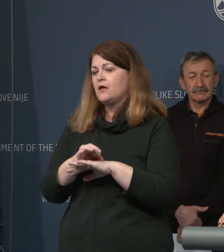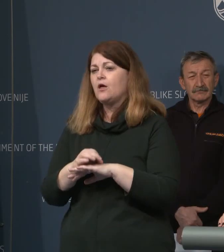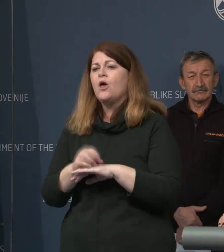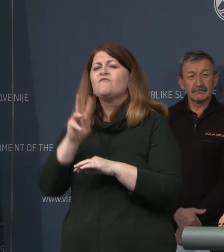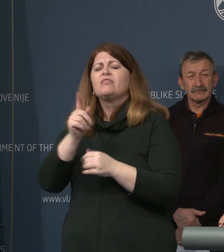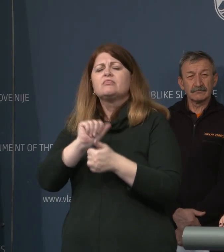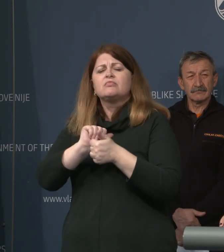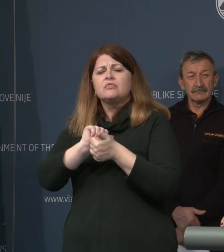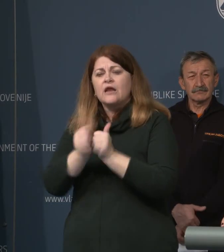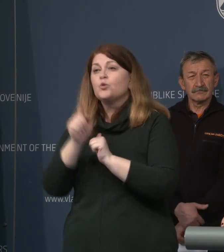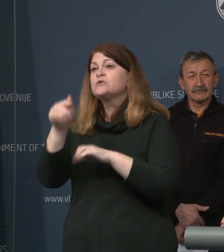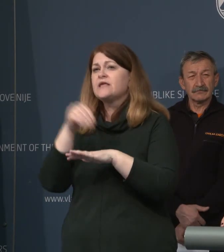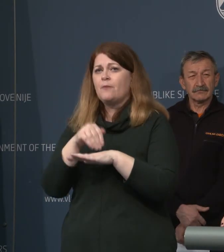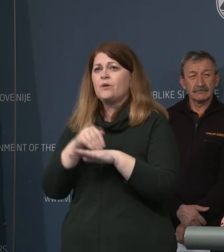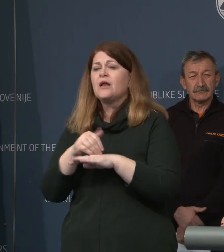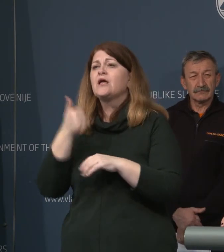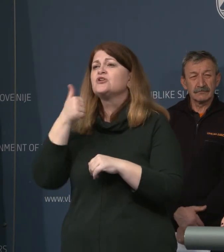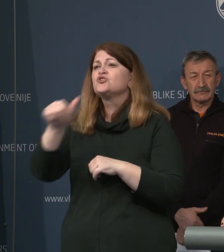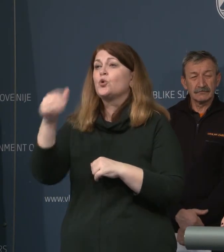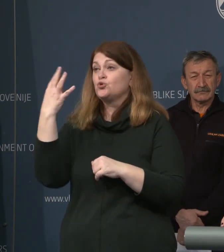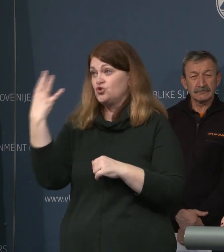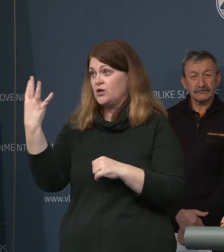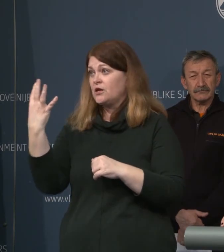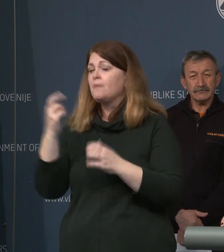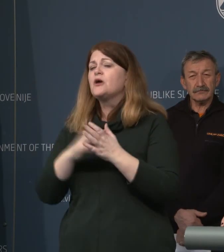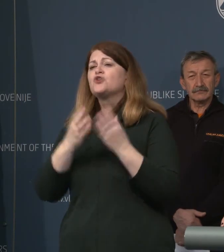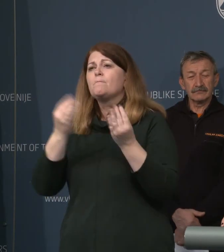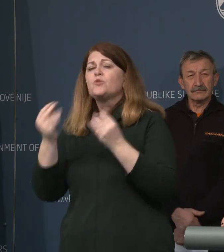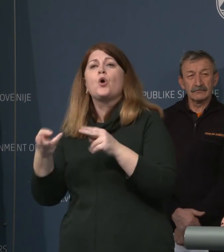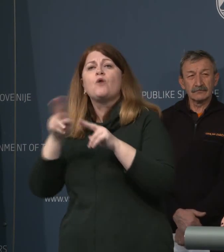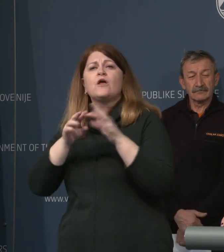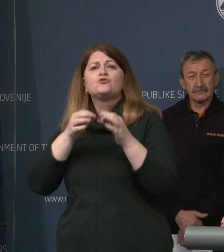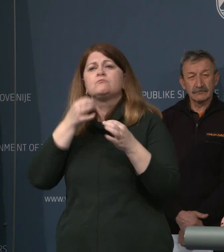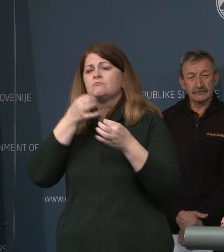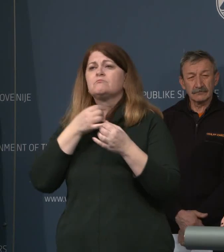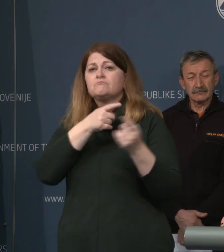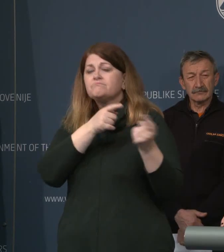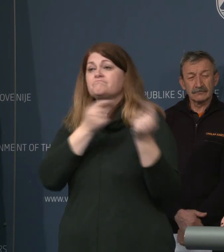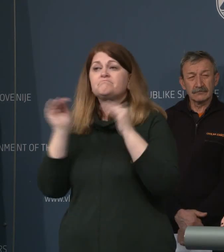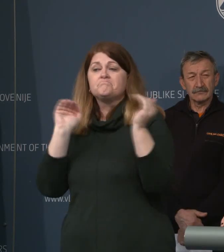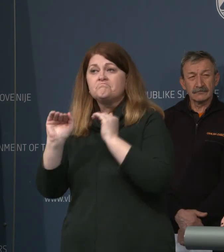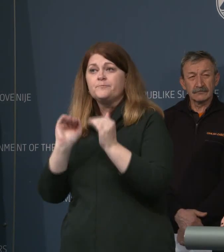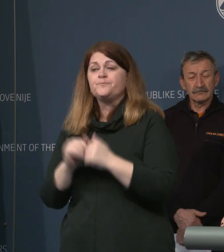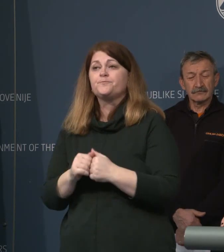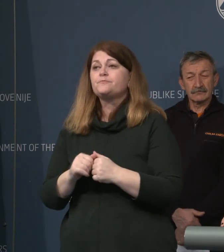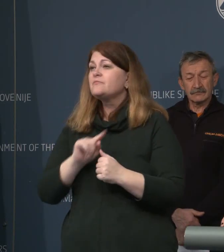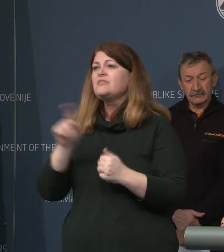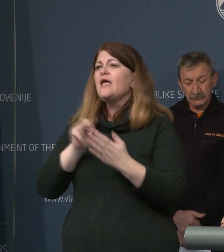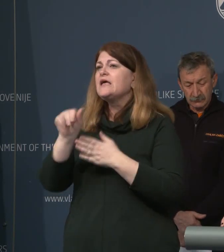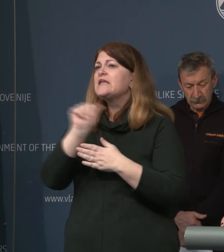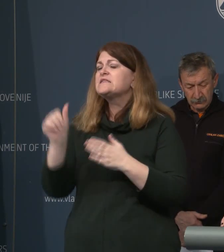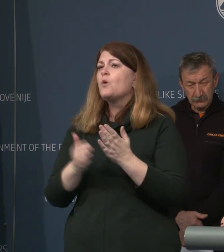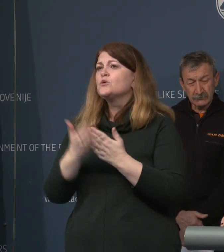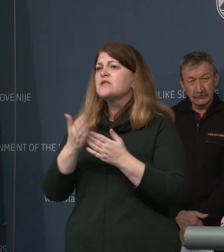v trenutku se jih je prijavilo 104, pa še mnogo več poizvedovanj imamo zdaj v trenutku. Ne gre samo